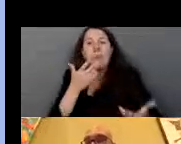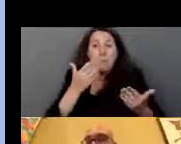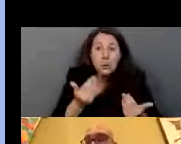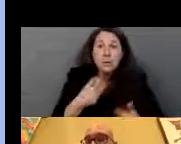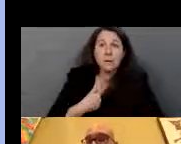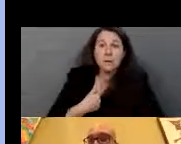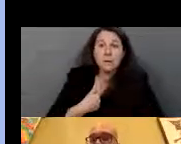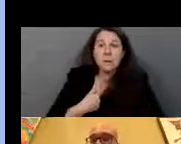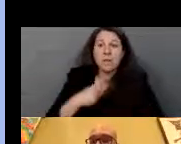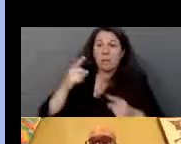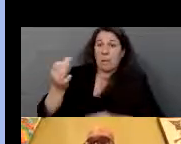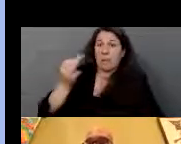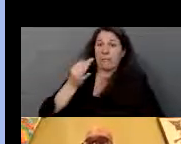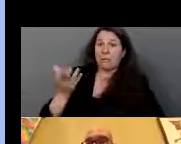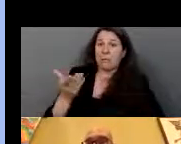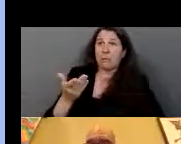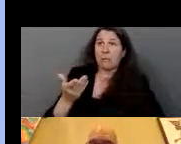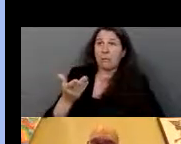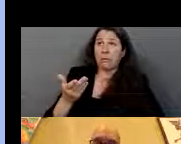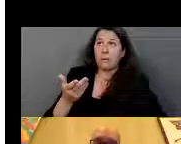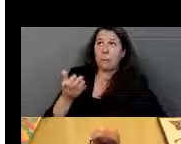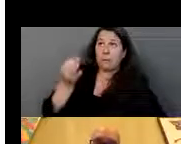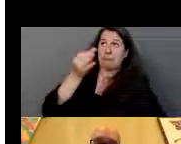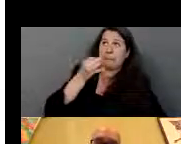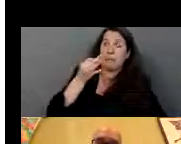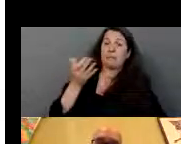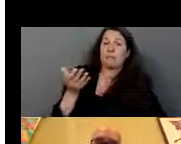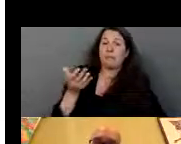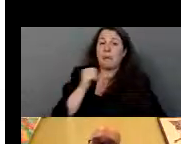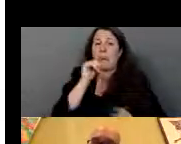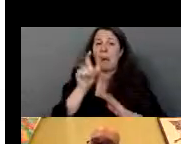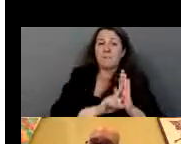de demander pour une paille, même si en fait je n'avais besoin. »